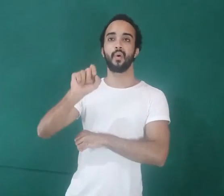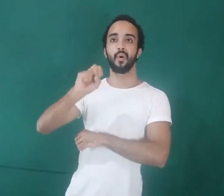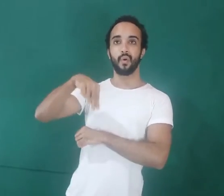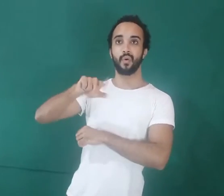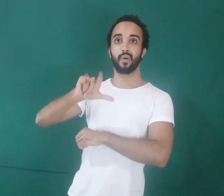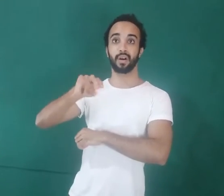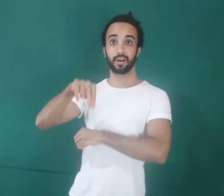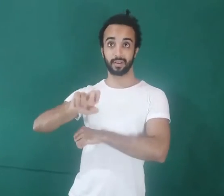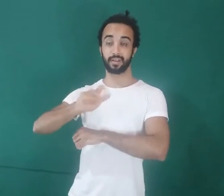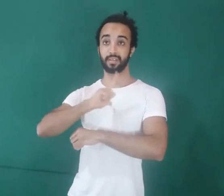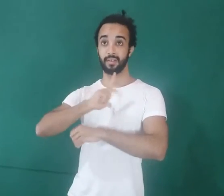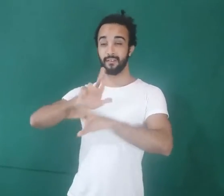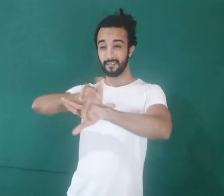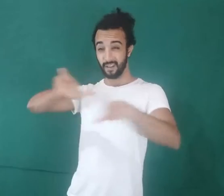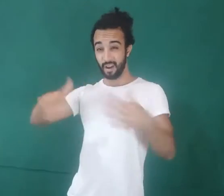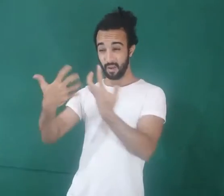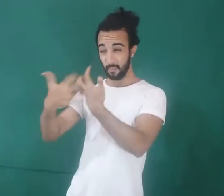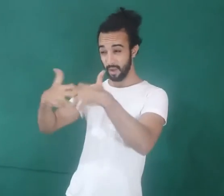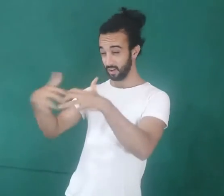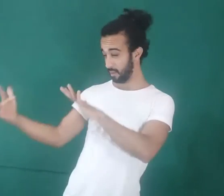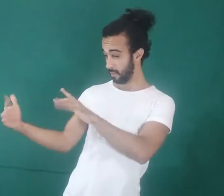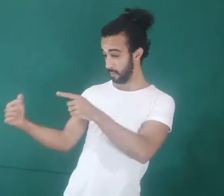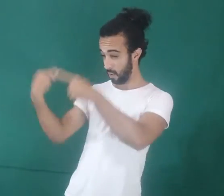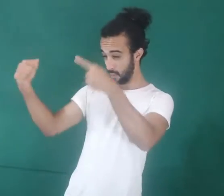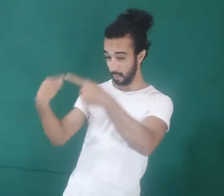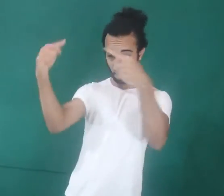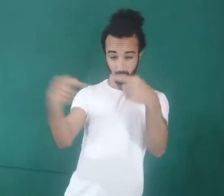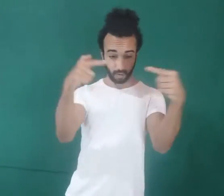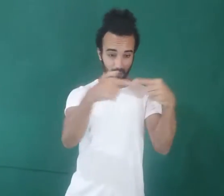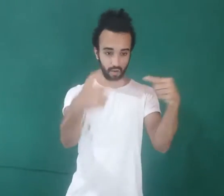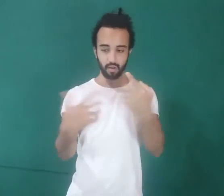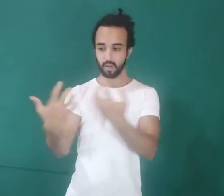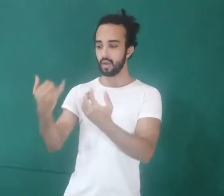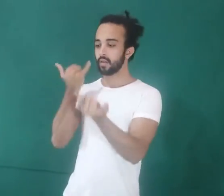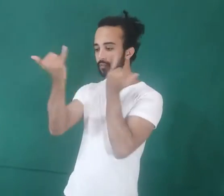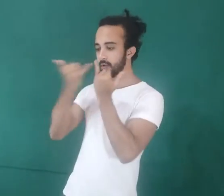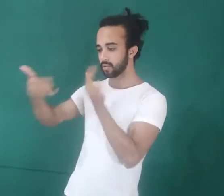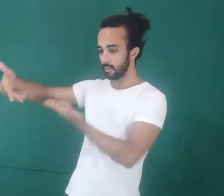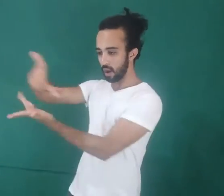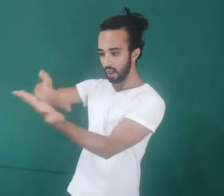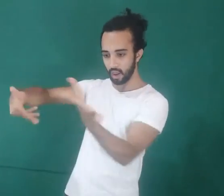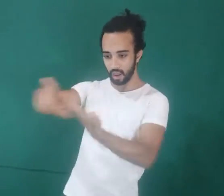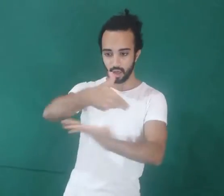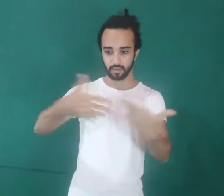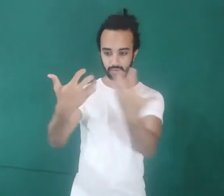estão conectadas, que existe uma troca de dados entre uma máquina e outra, a gente quer dizer que elas estão online